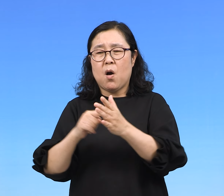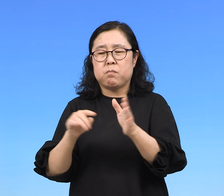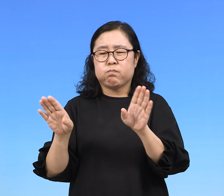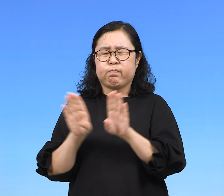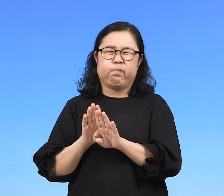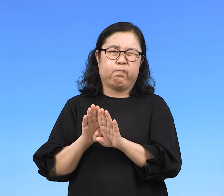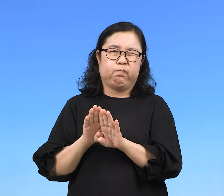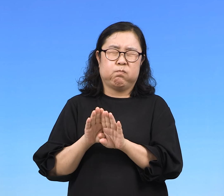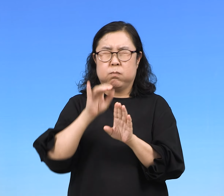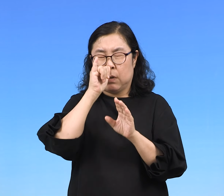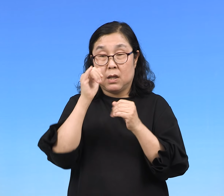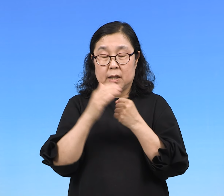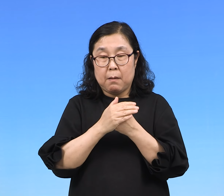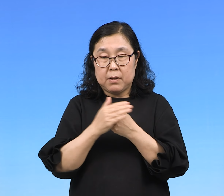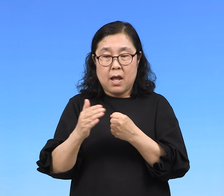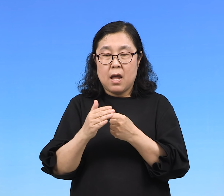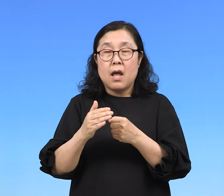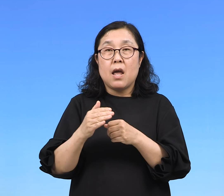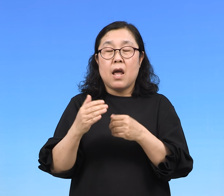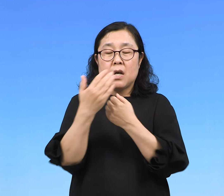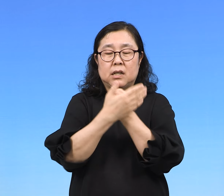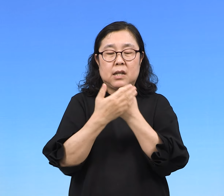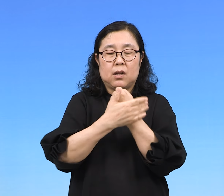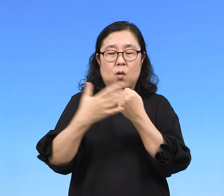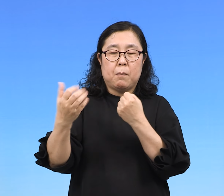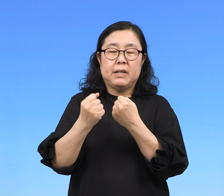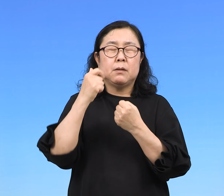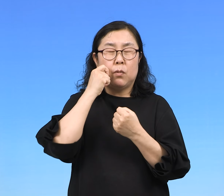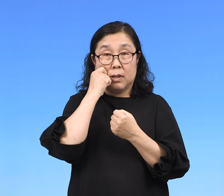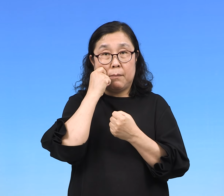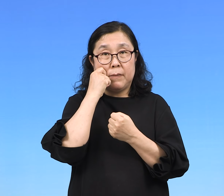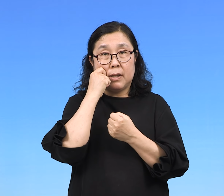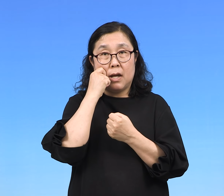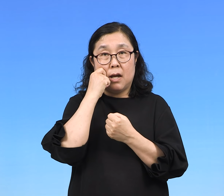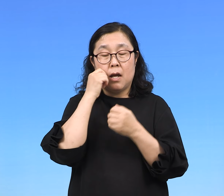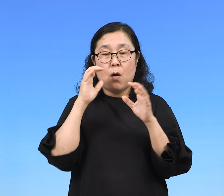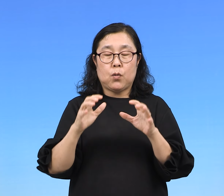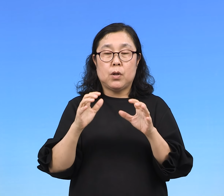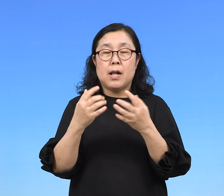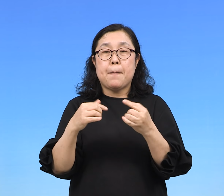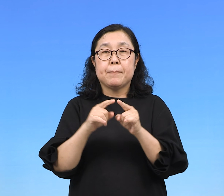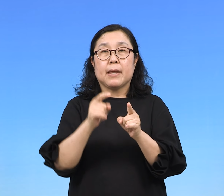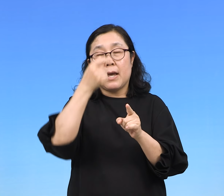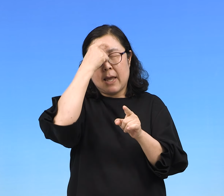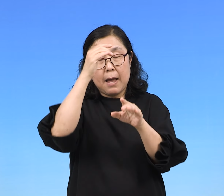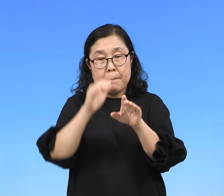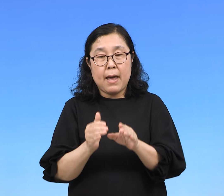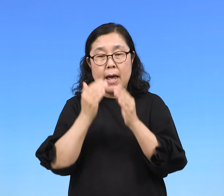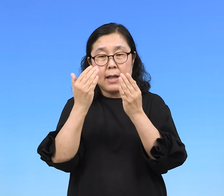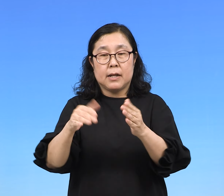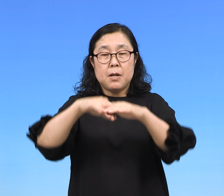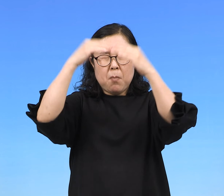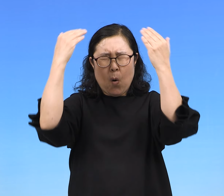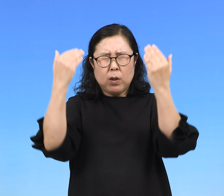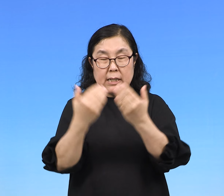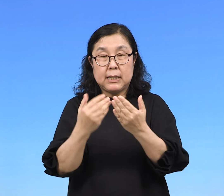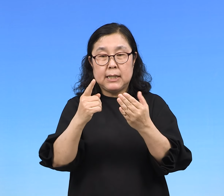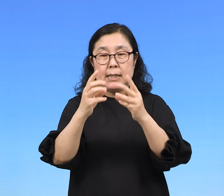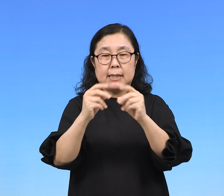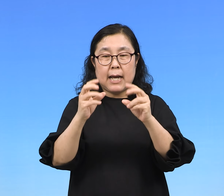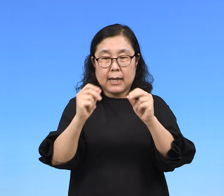편견으로 꽉 차 있으니까 은혜도 못 받잖아요. 오늘 예수 믿는, 오늘 함께 예배하는 모든 이 땅의 주님의